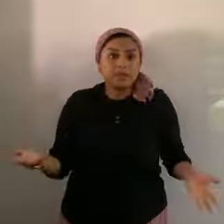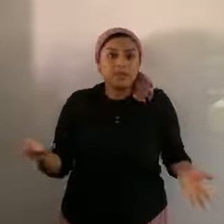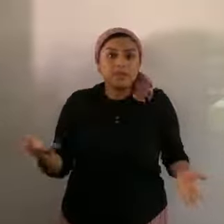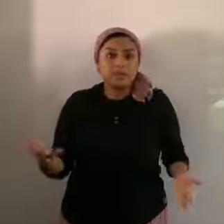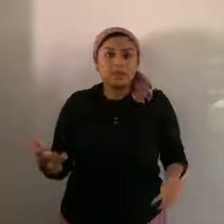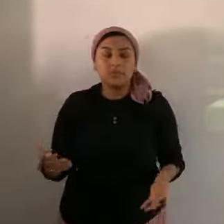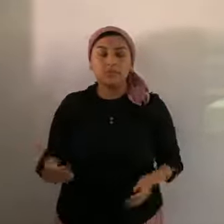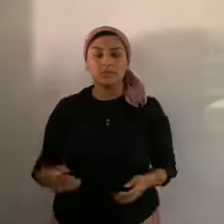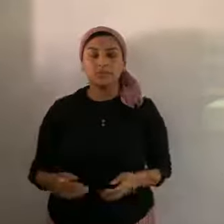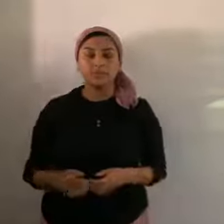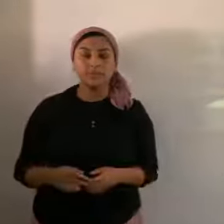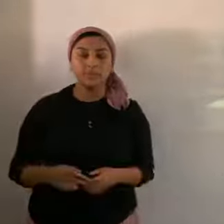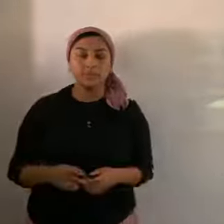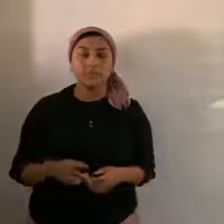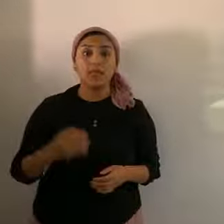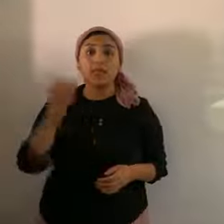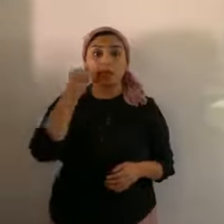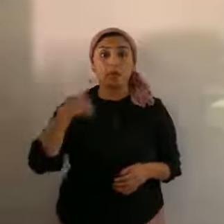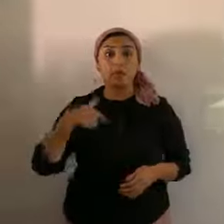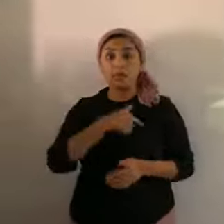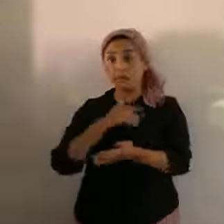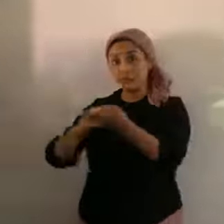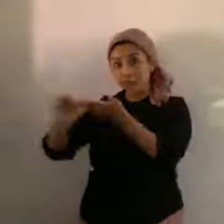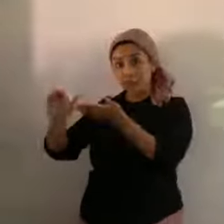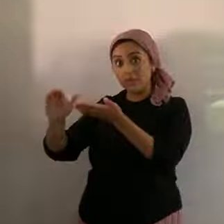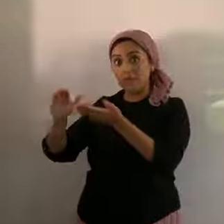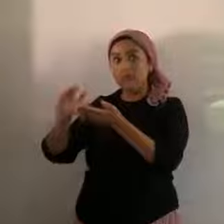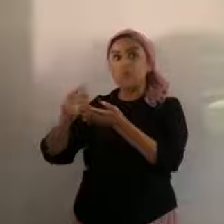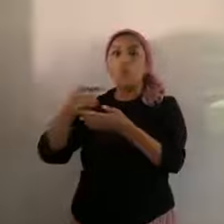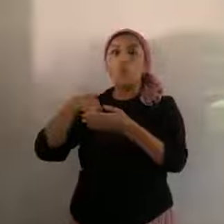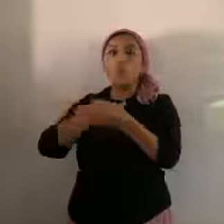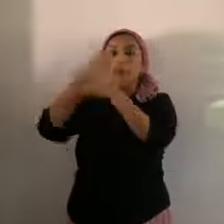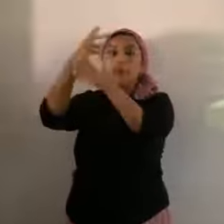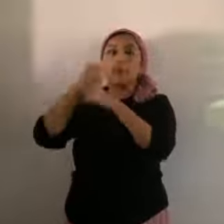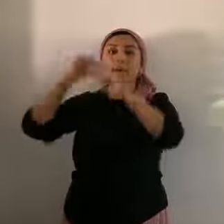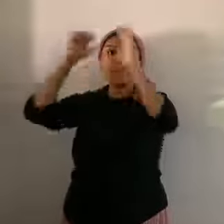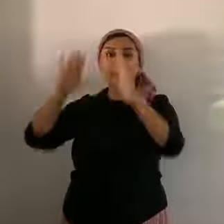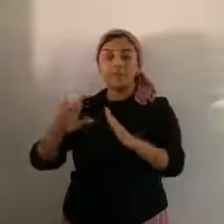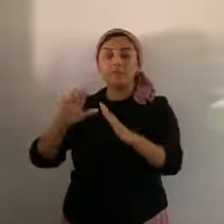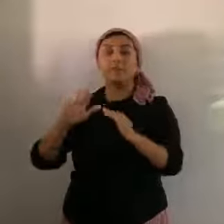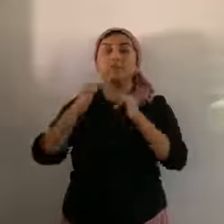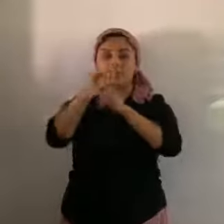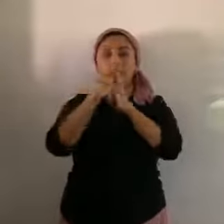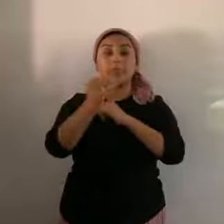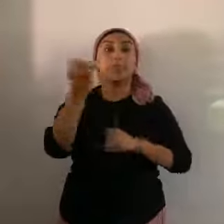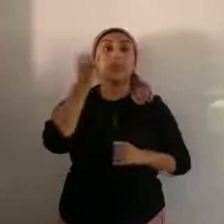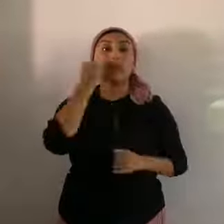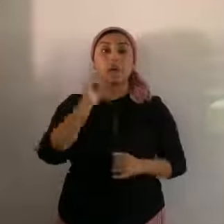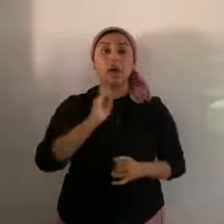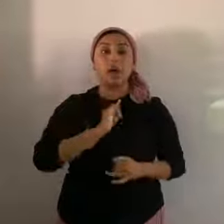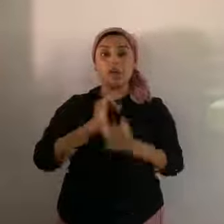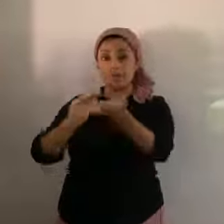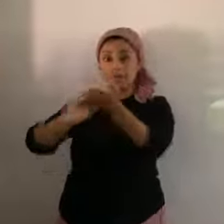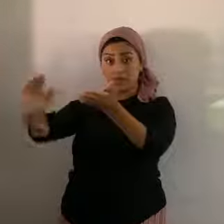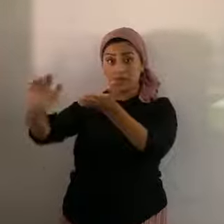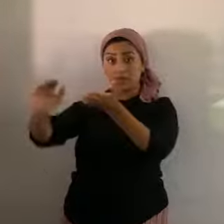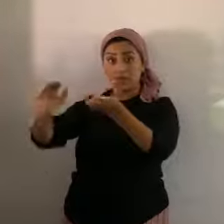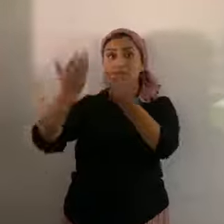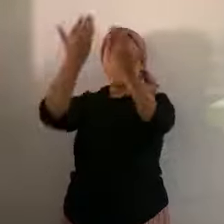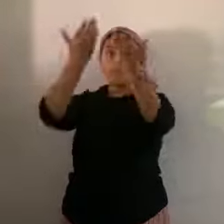de todo el tema, lógico. Si perdonamos, somos bendecidos. Repite, si perdono,